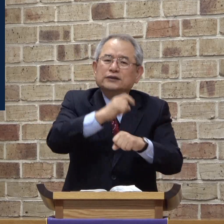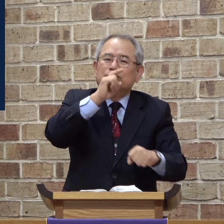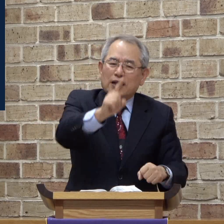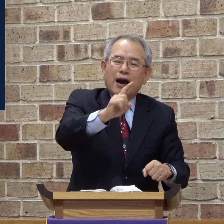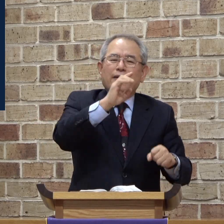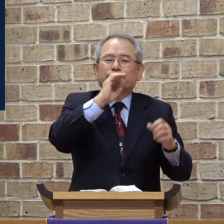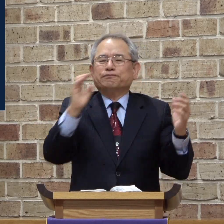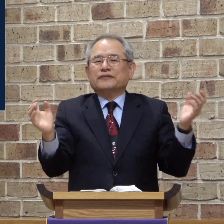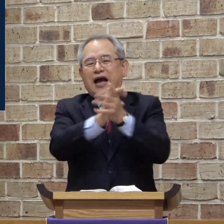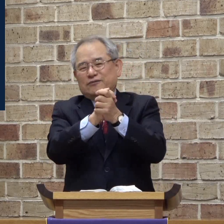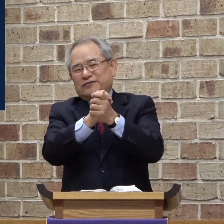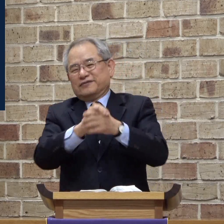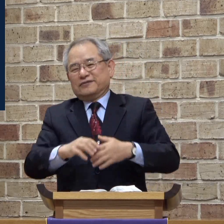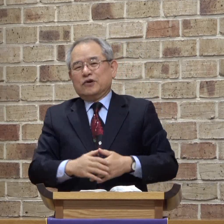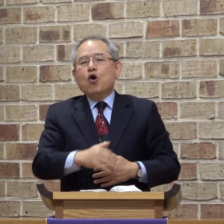요한복음 3장 16절.